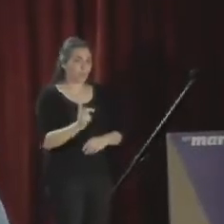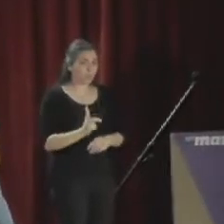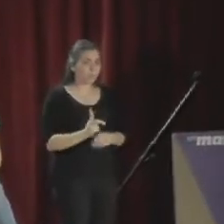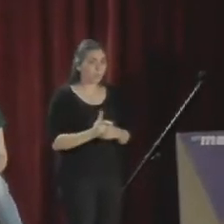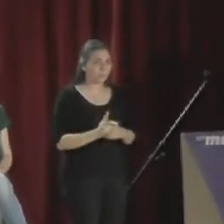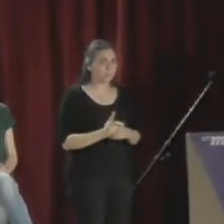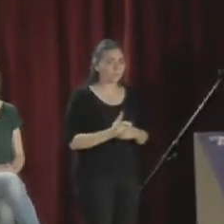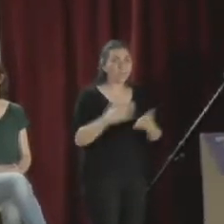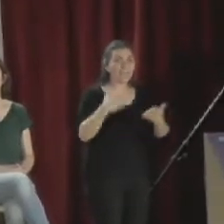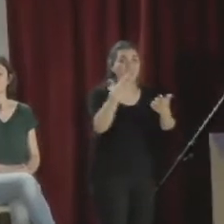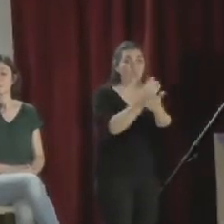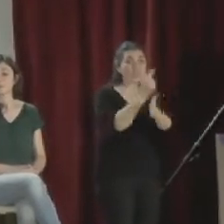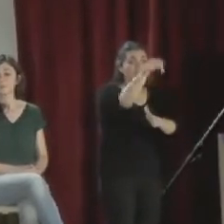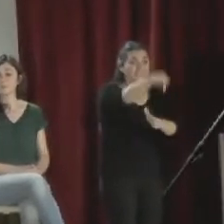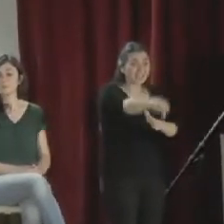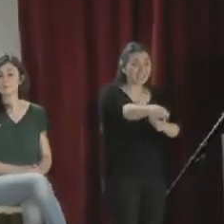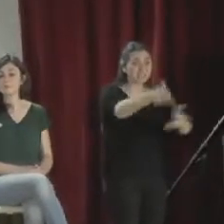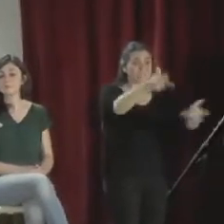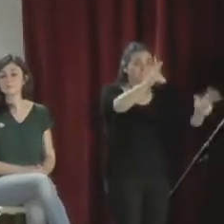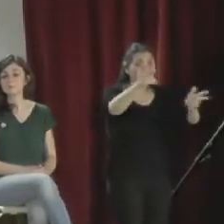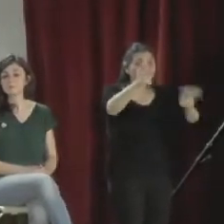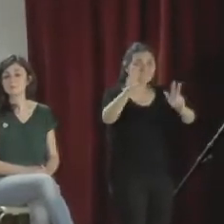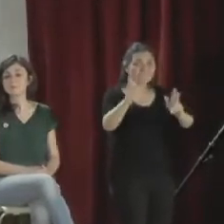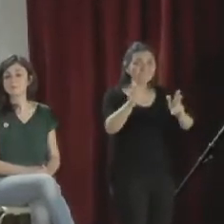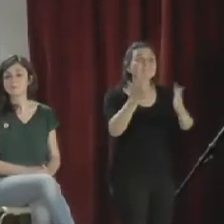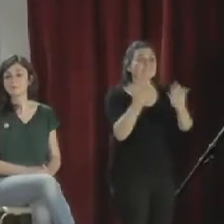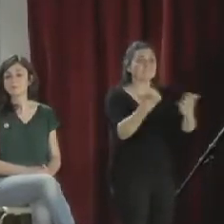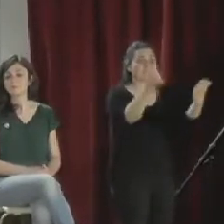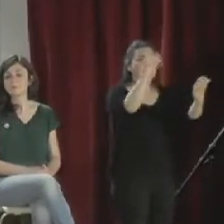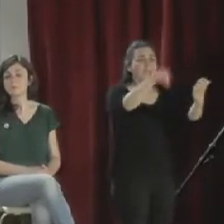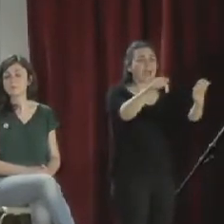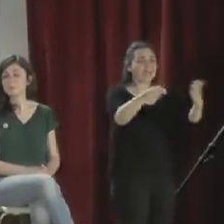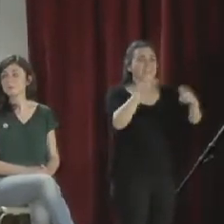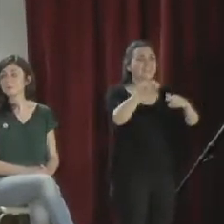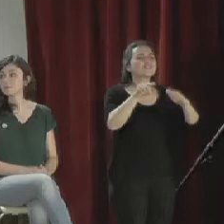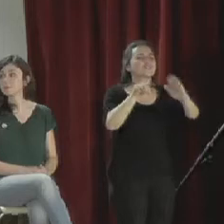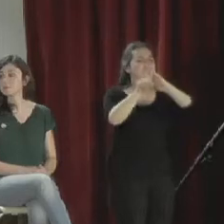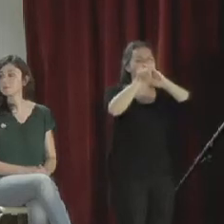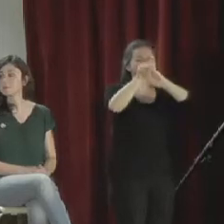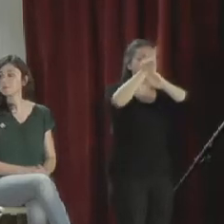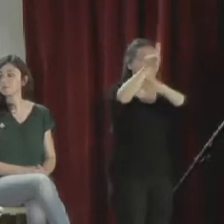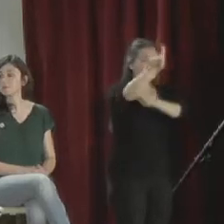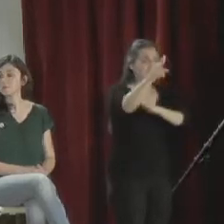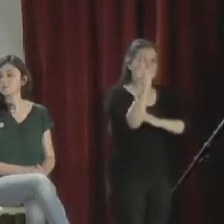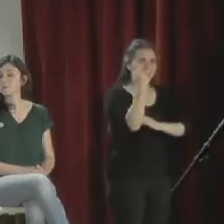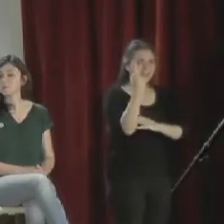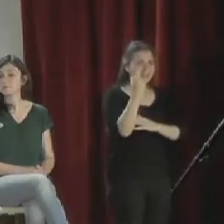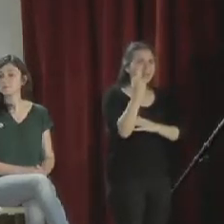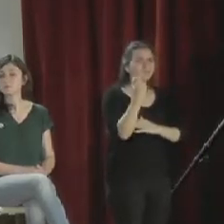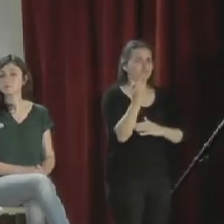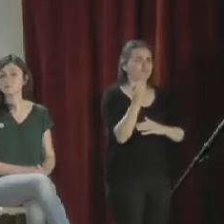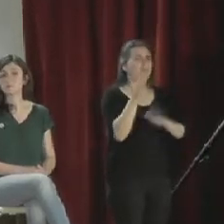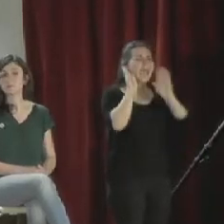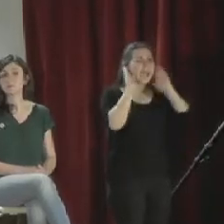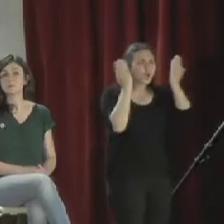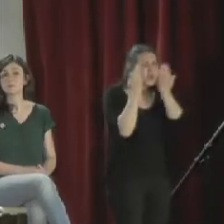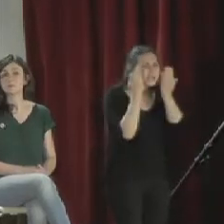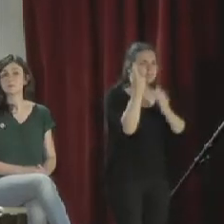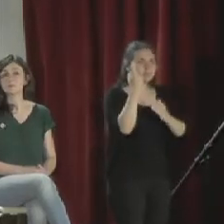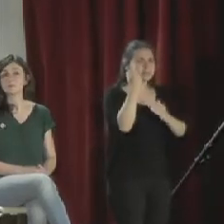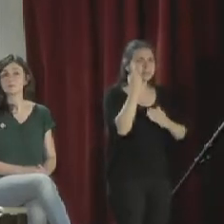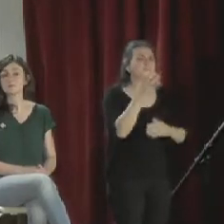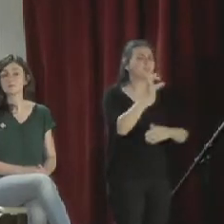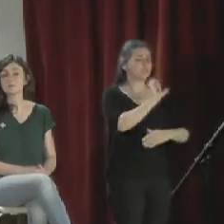somos todas as que estamos aquí a evolución precisa. Creo que a evolución que precisa o Congreso, creo que a evolución que precisa o